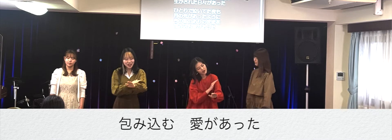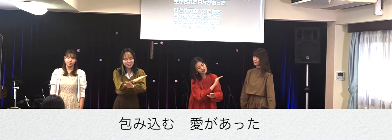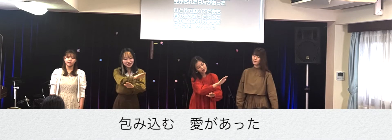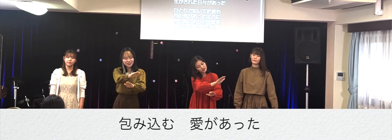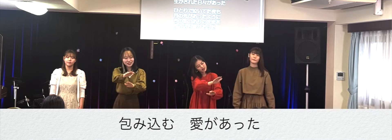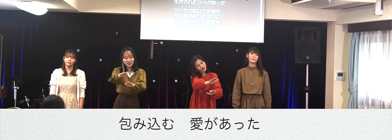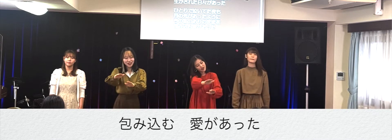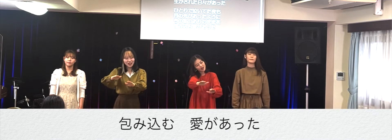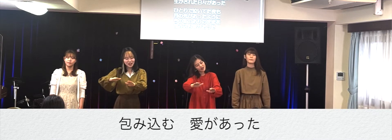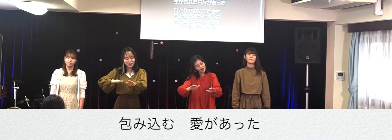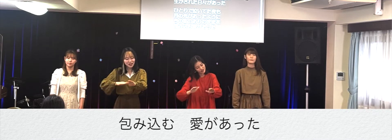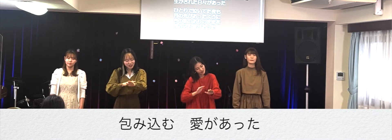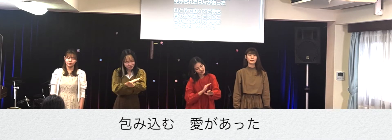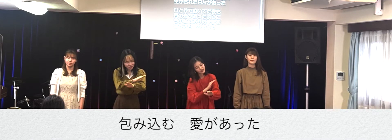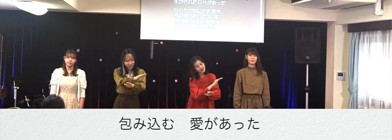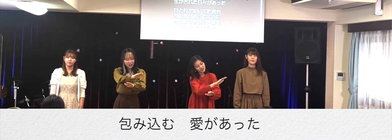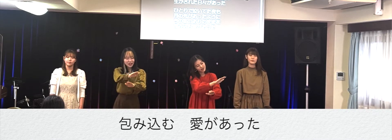愛があ